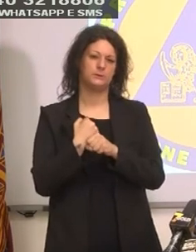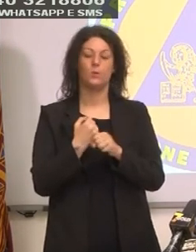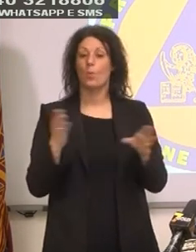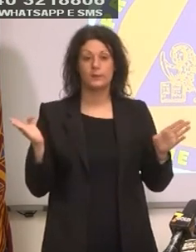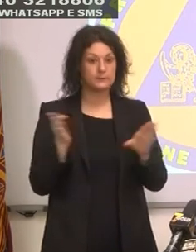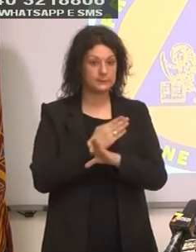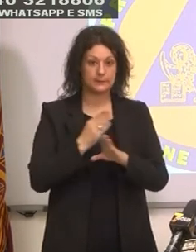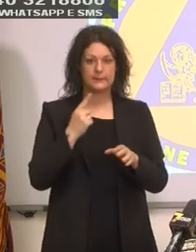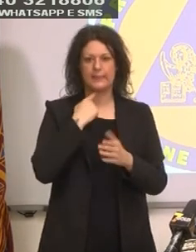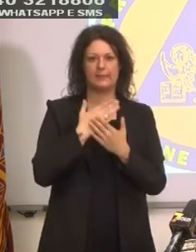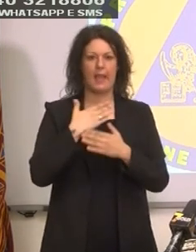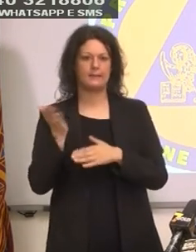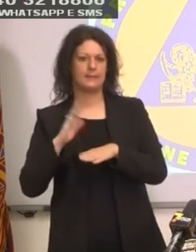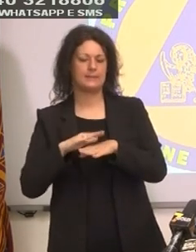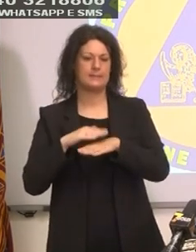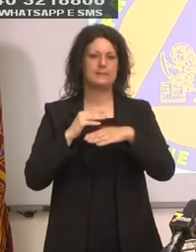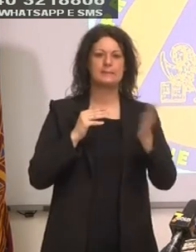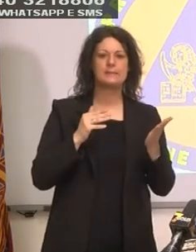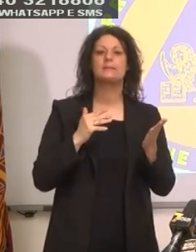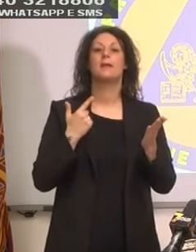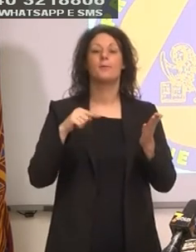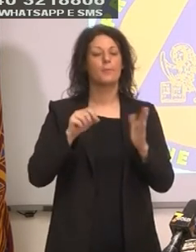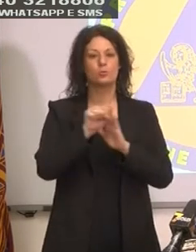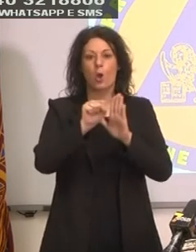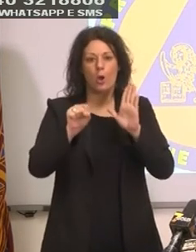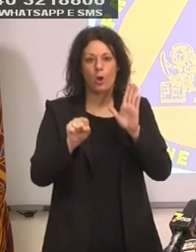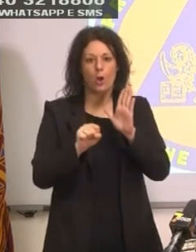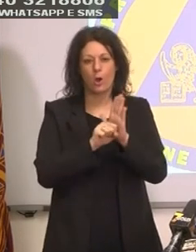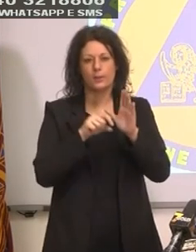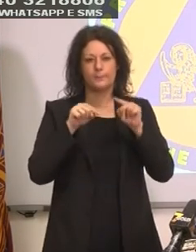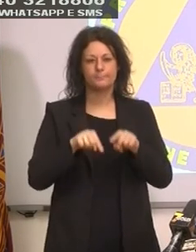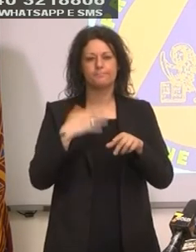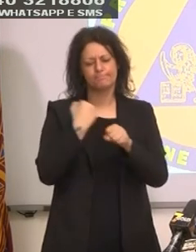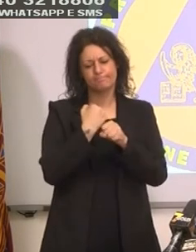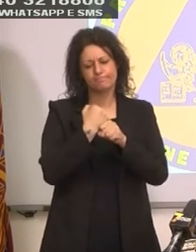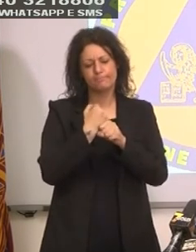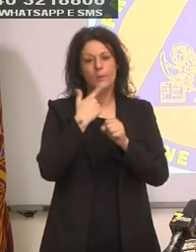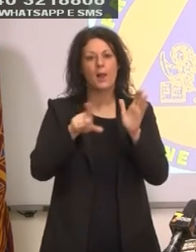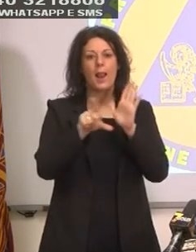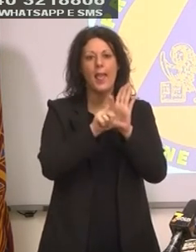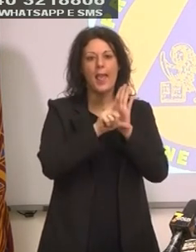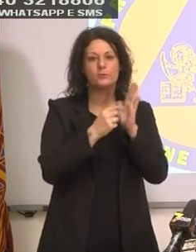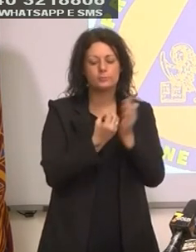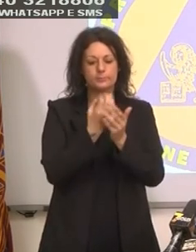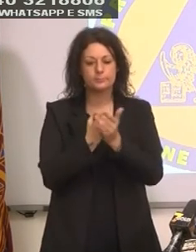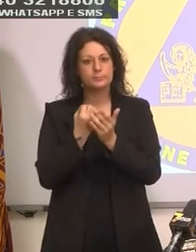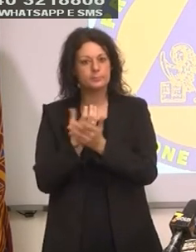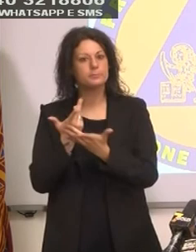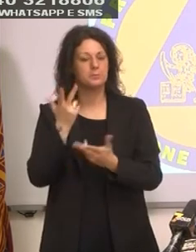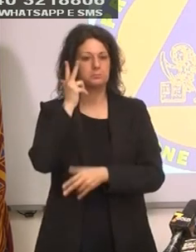tutti veramente, questo consiglio è stato penso nella storia quello che ha prodotto più leggi, quindi hanno lavorato tanto,